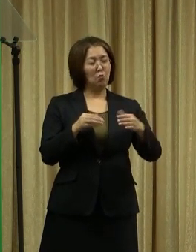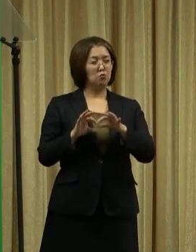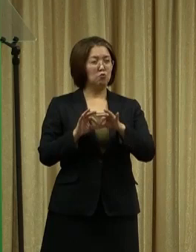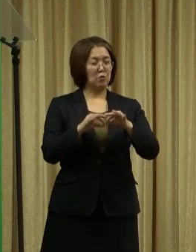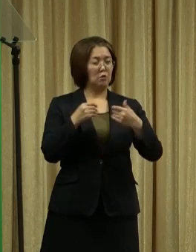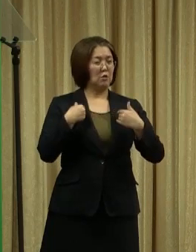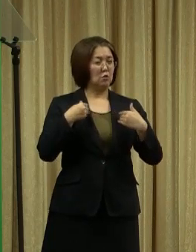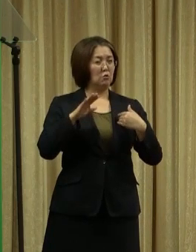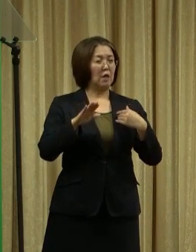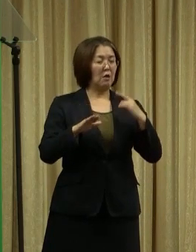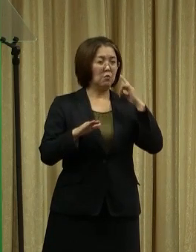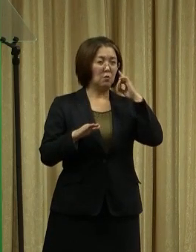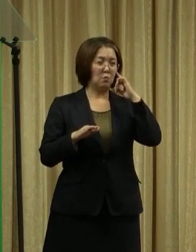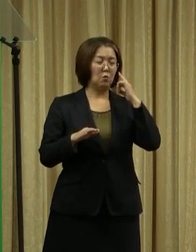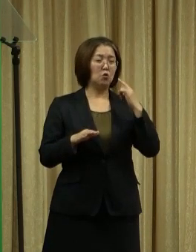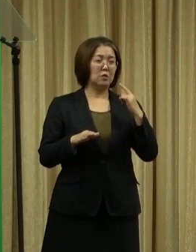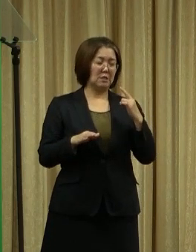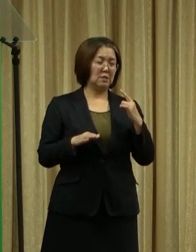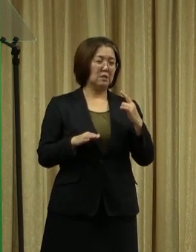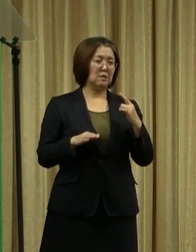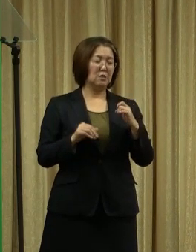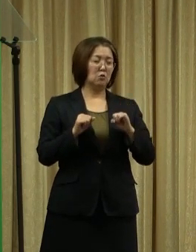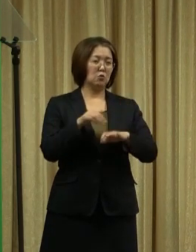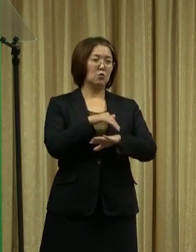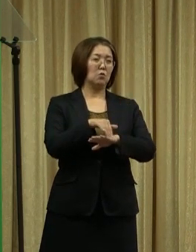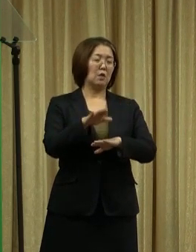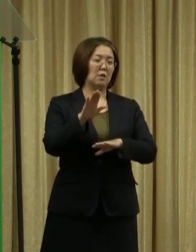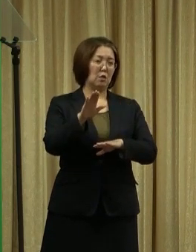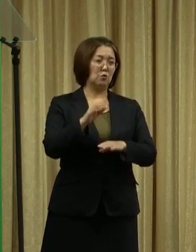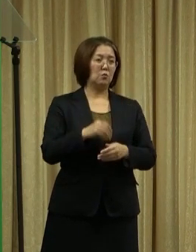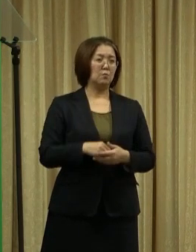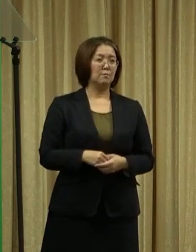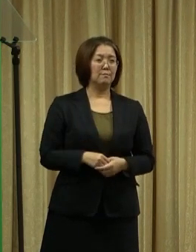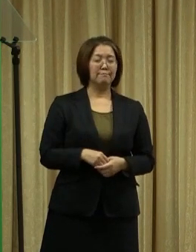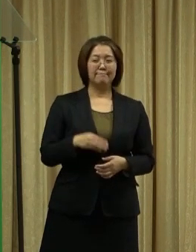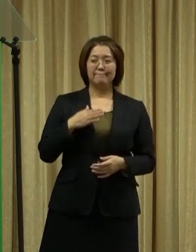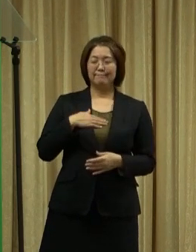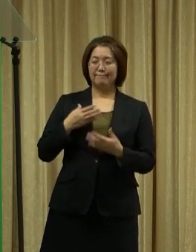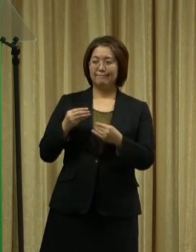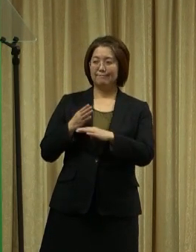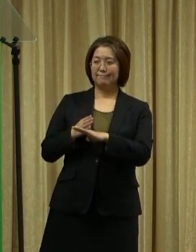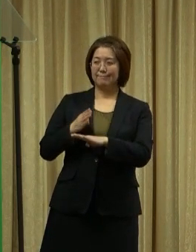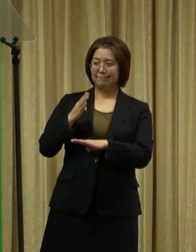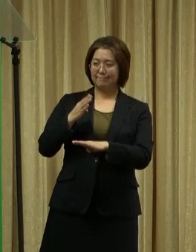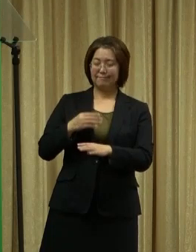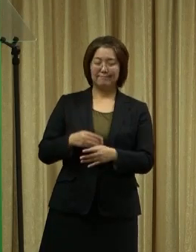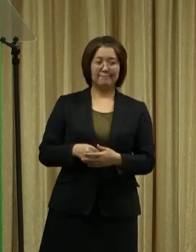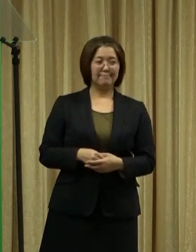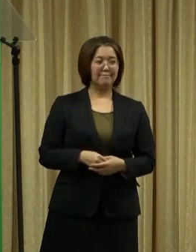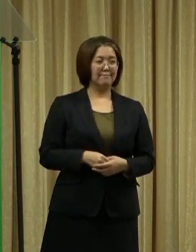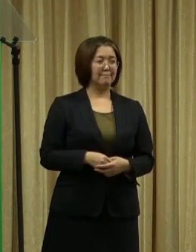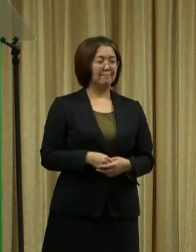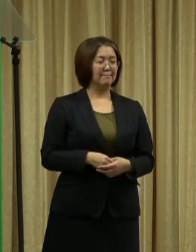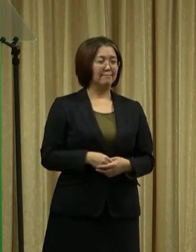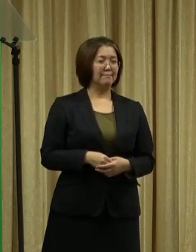必要があるかと思いますし、続けていくつもりでございます。 わかりました、ありがとうございます。